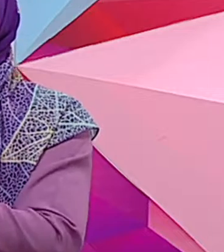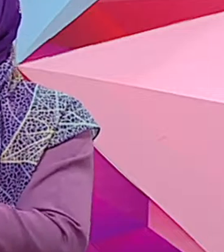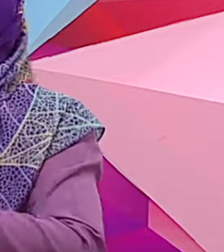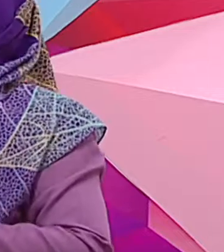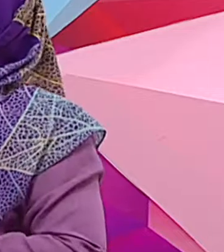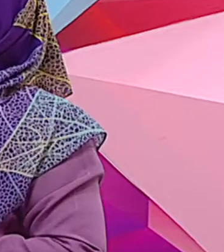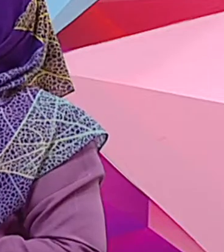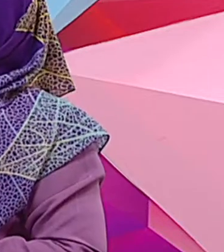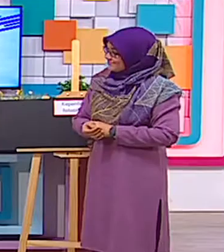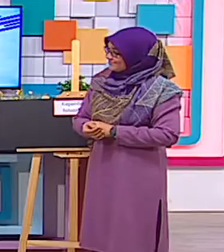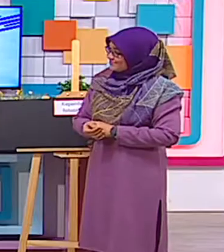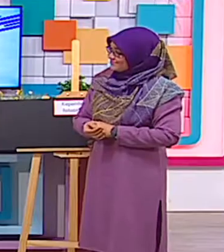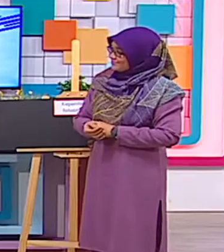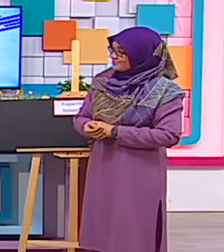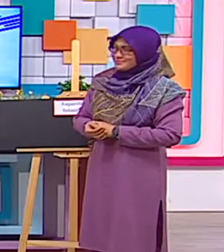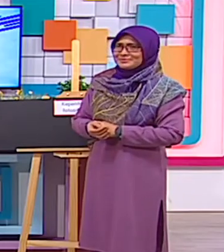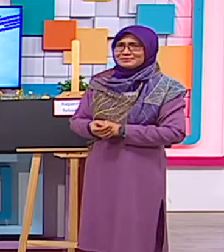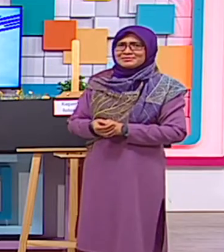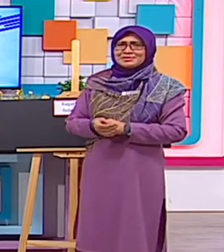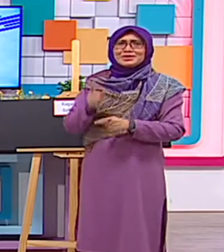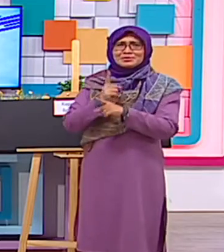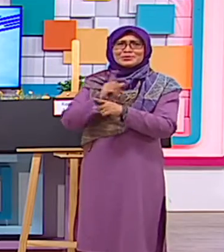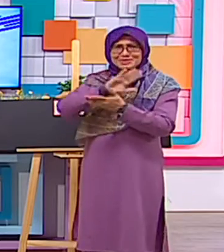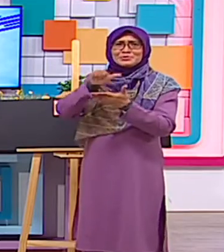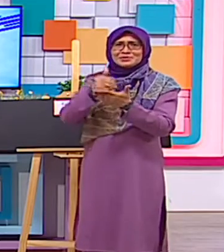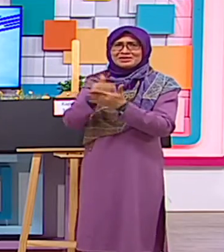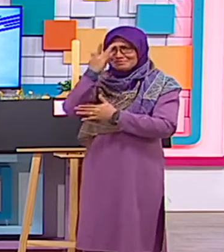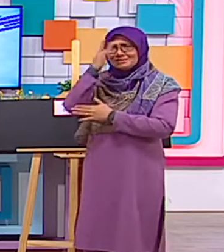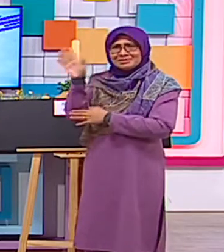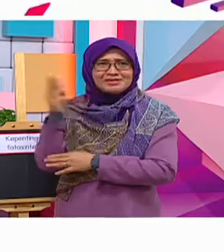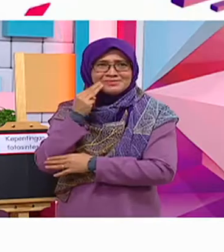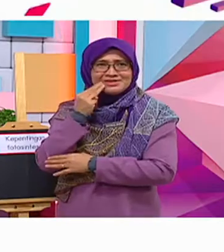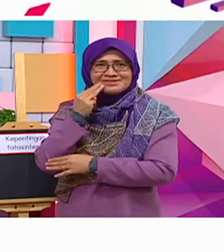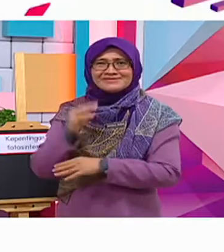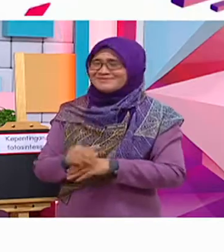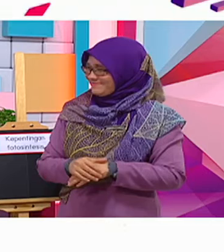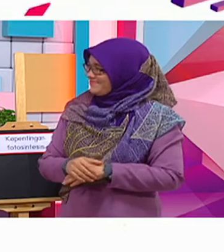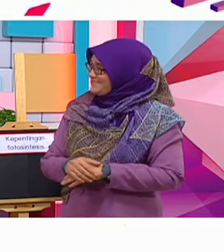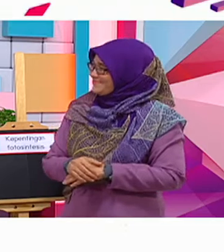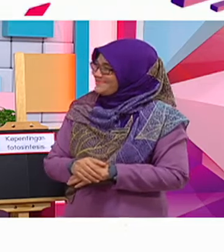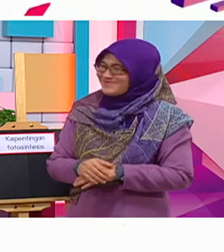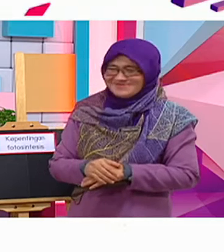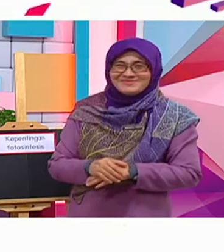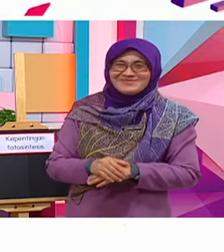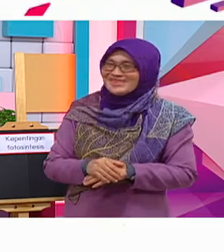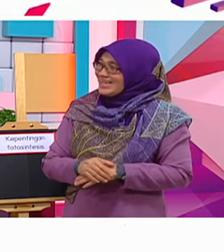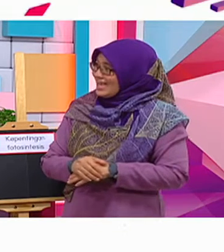Mira cahaya matahari sih betul semula pantai mengira Ahmad semua kejagoan tapi